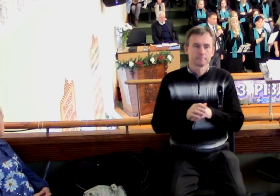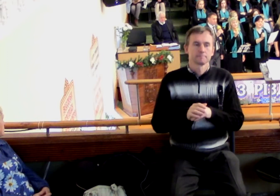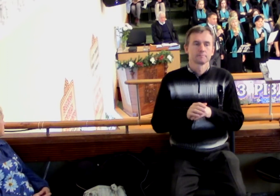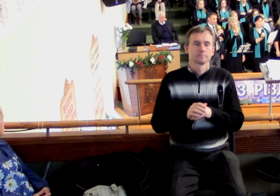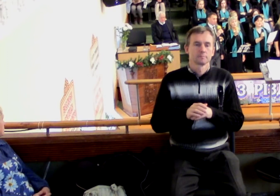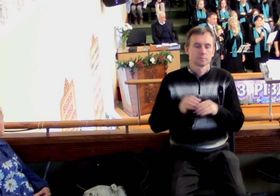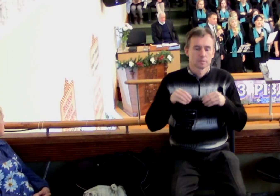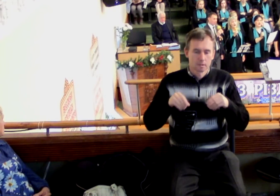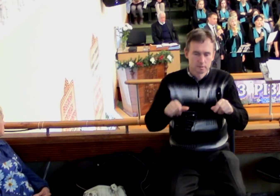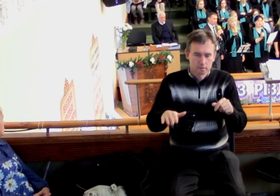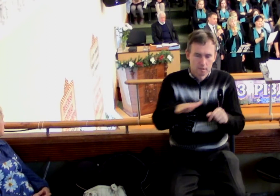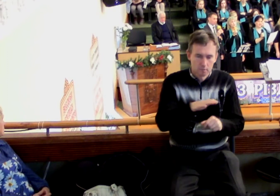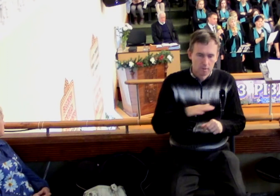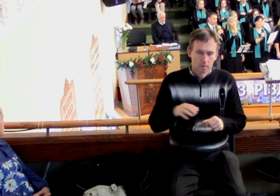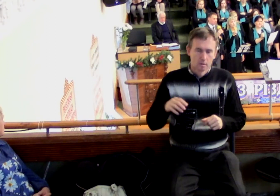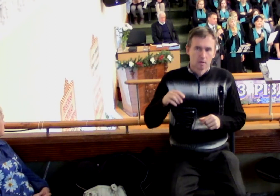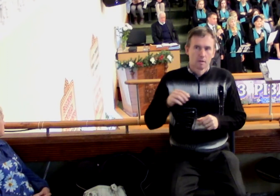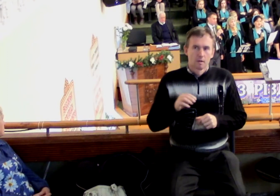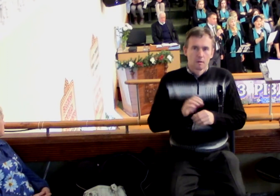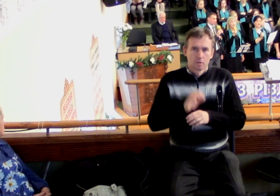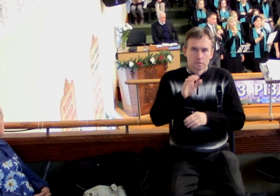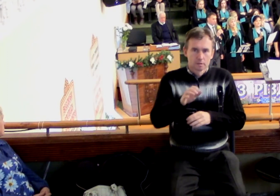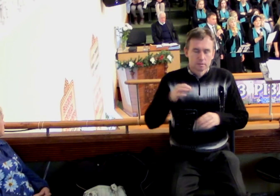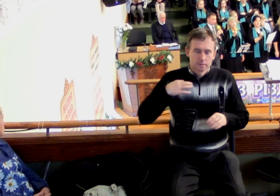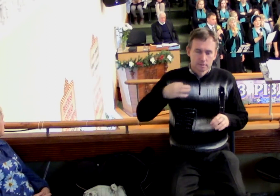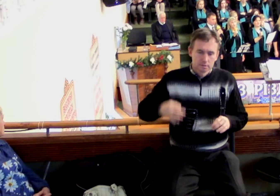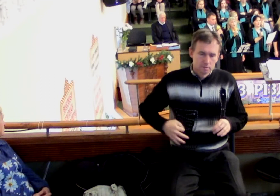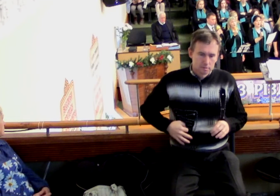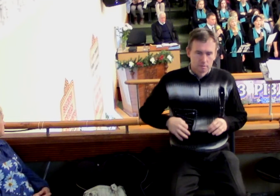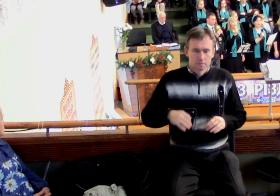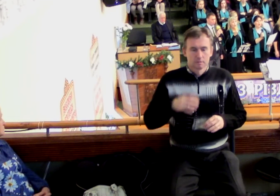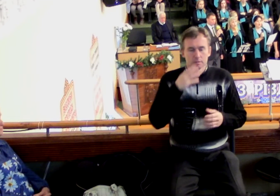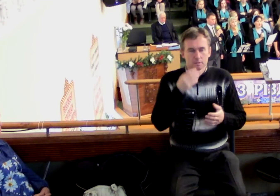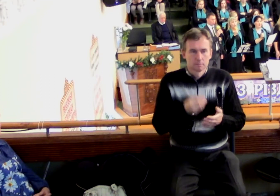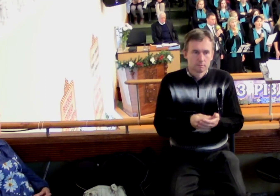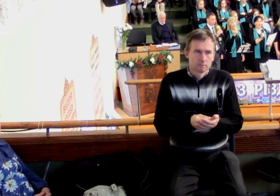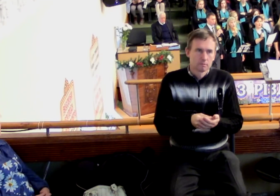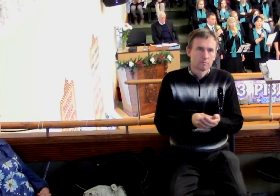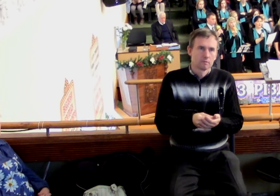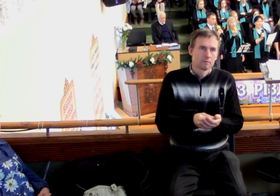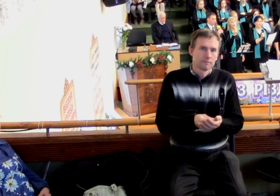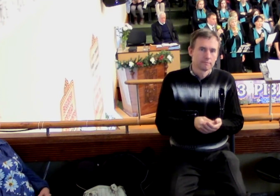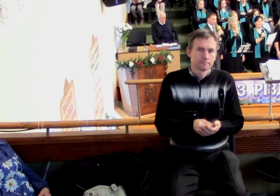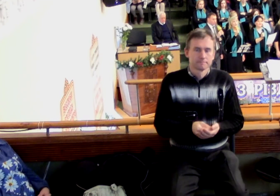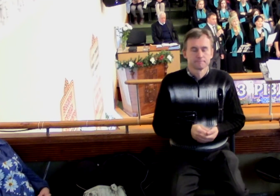И на землю послал он сына своего.